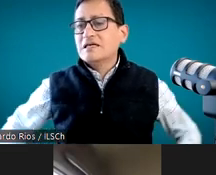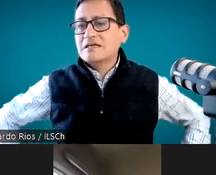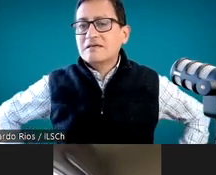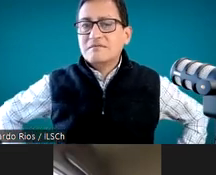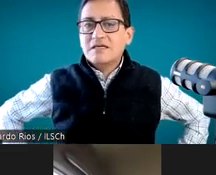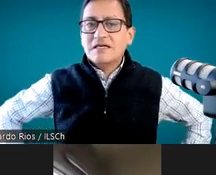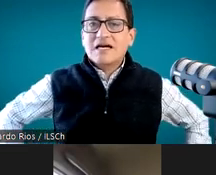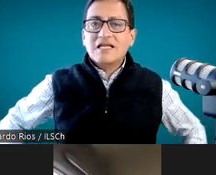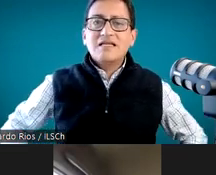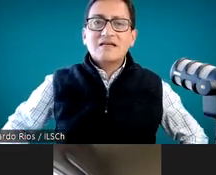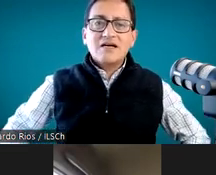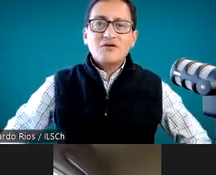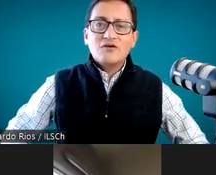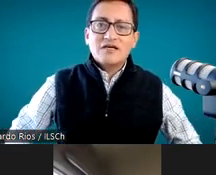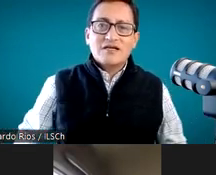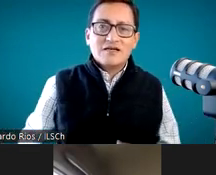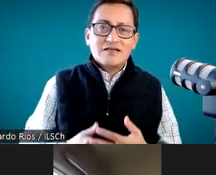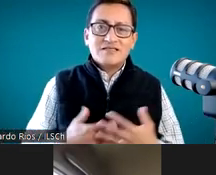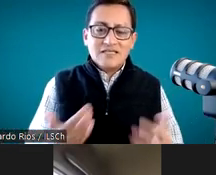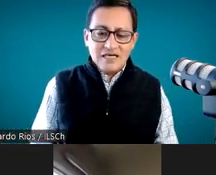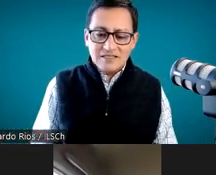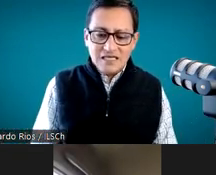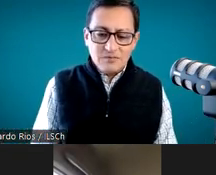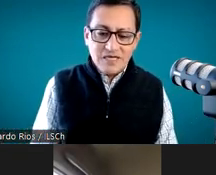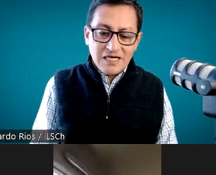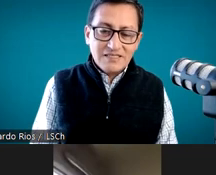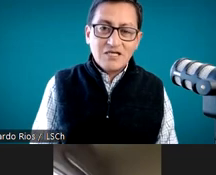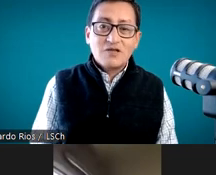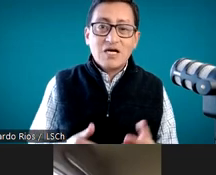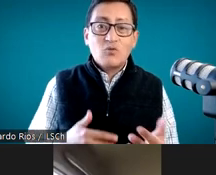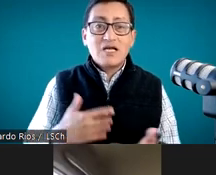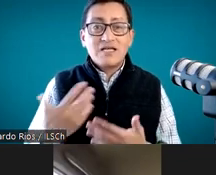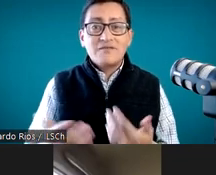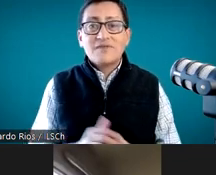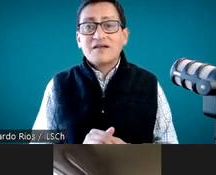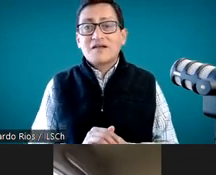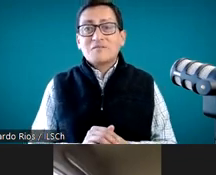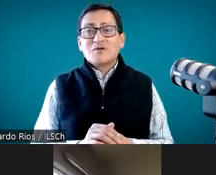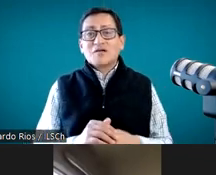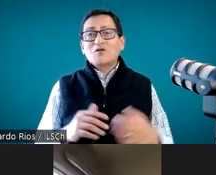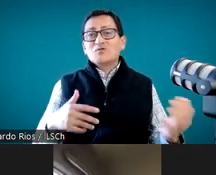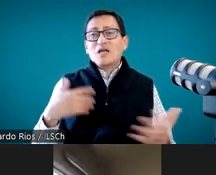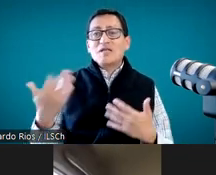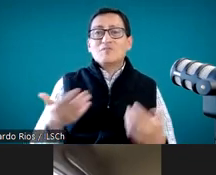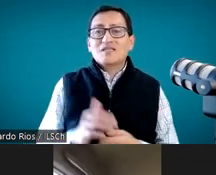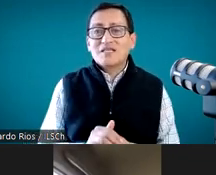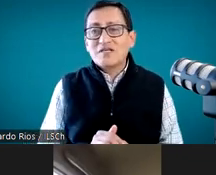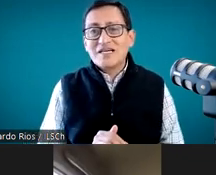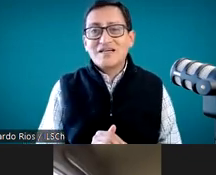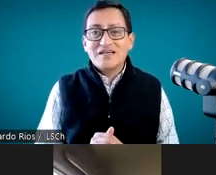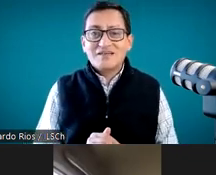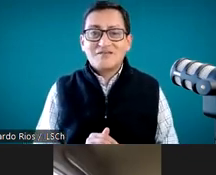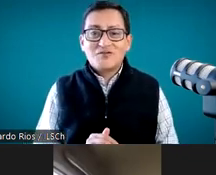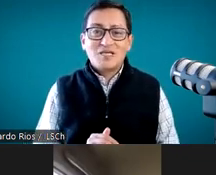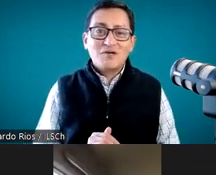sería a grandes rasgos lo que es esta clase, la primera clase que nos da una idea, pero que no solamente por ser